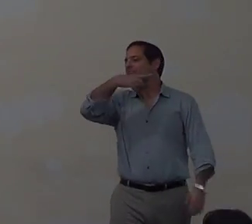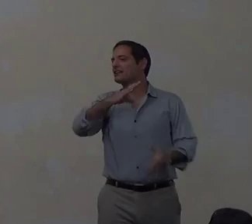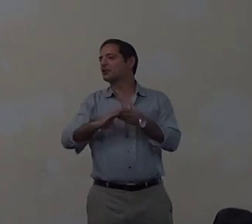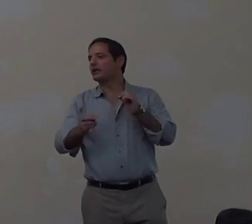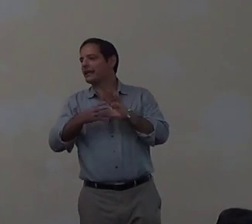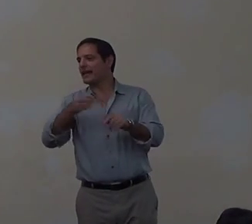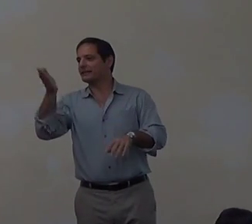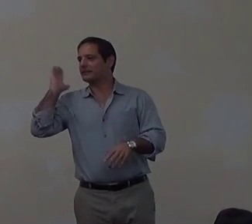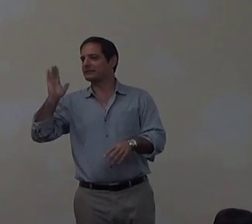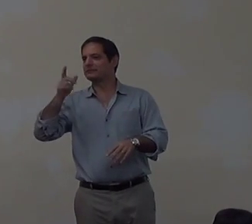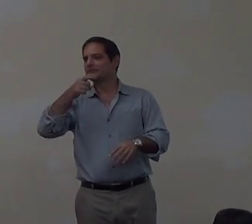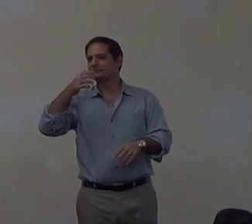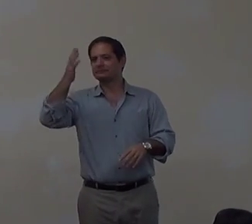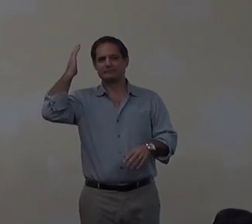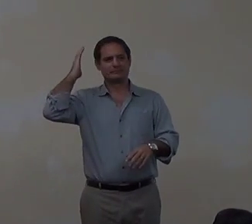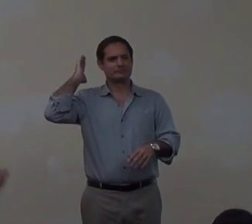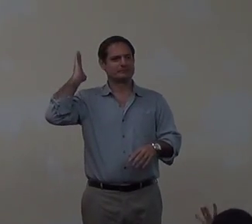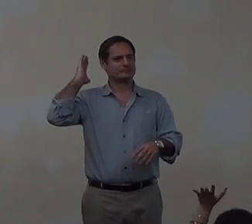¿Quién sabía esta historia de antes?